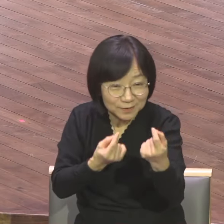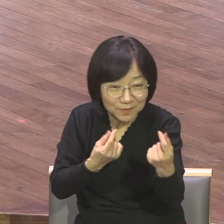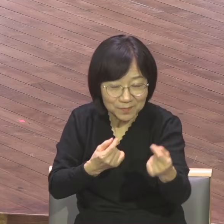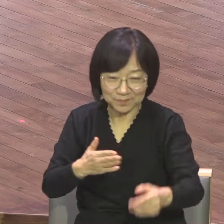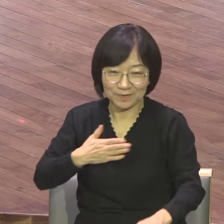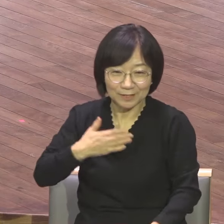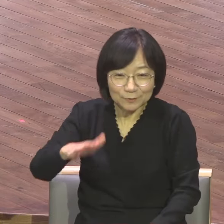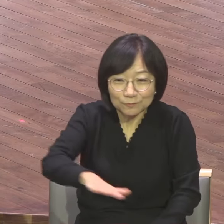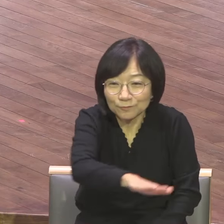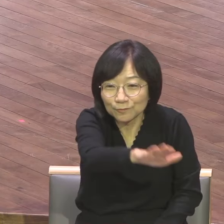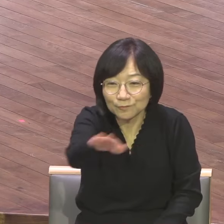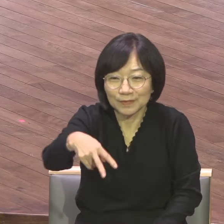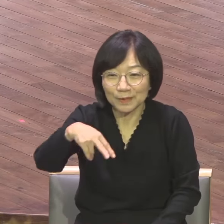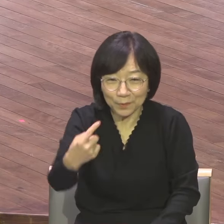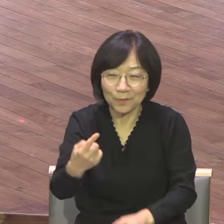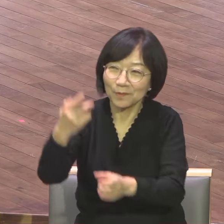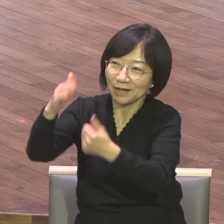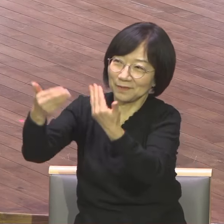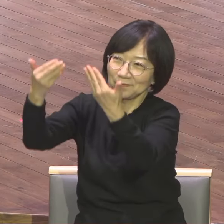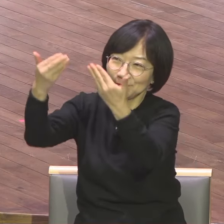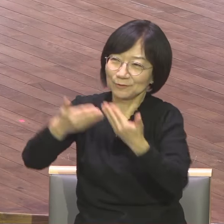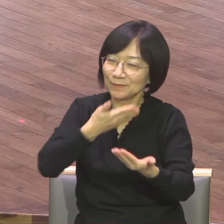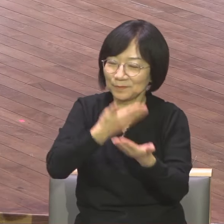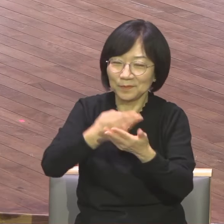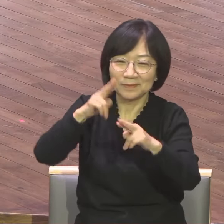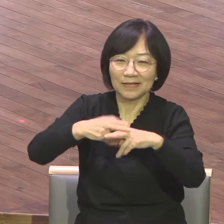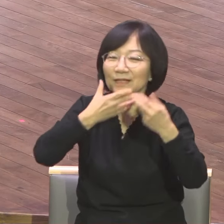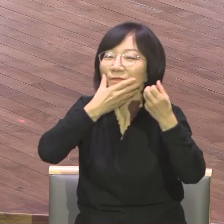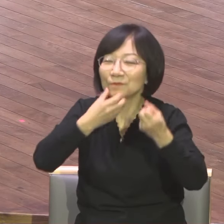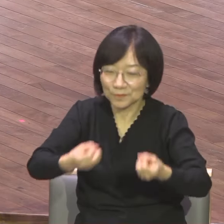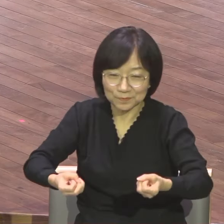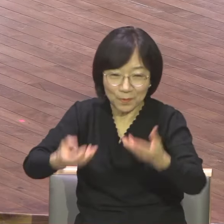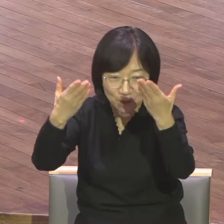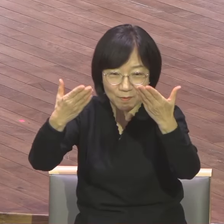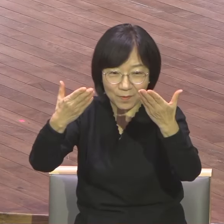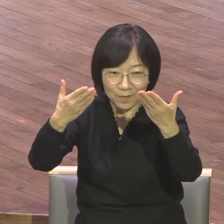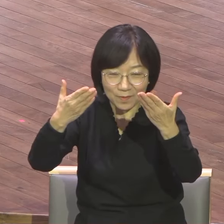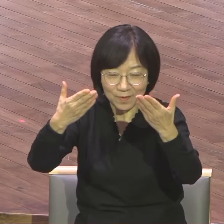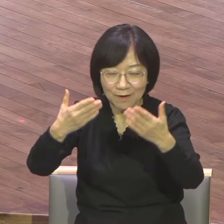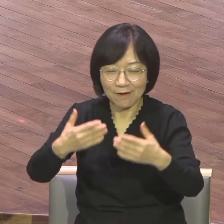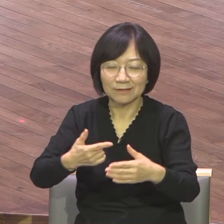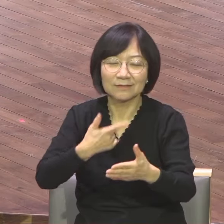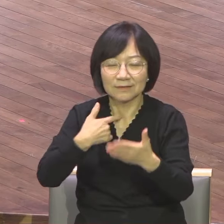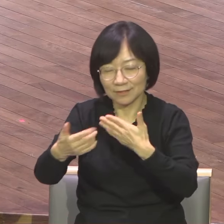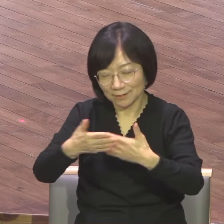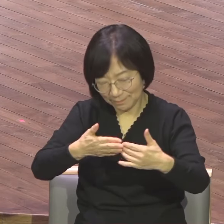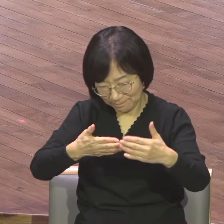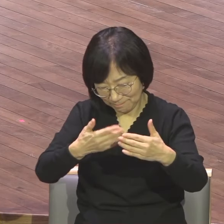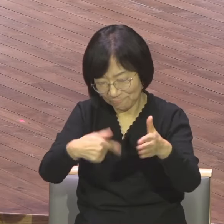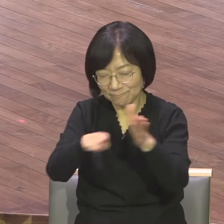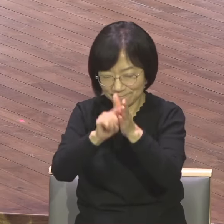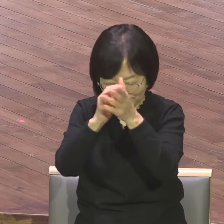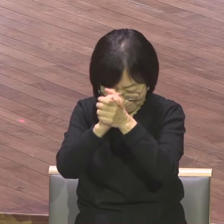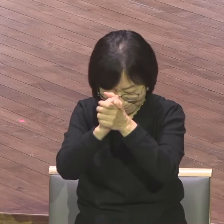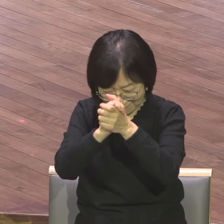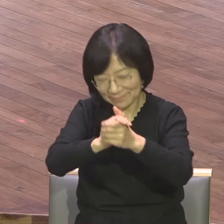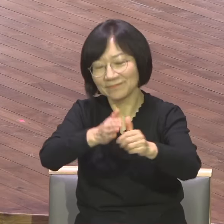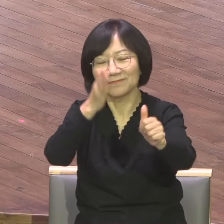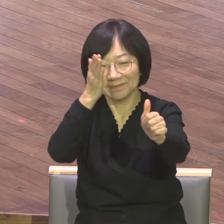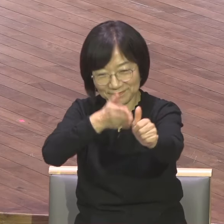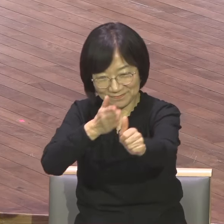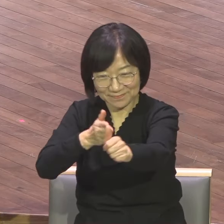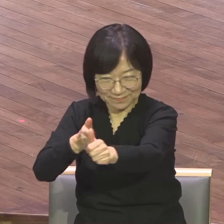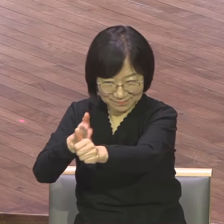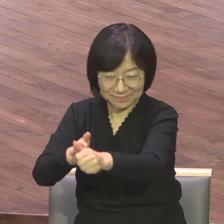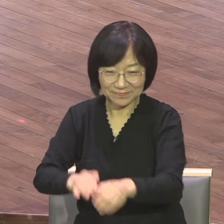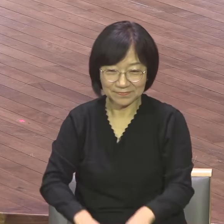헤븐리 파워를, 아버지 이 보좌의 축복을, 신관 초월을 나도 정타하여 주옵소서. 그리고 시편에